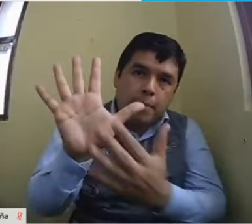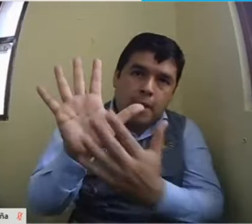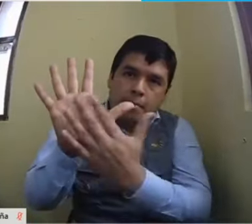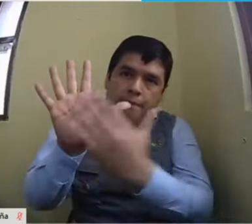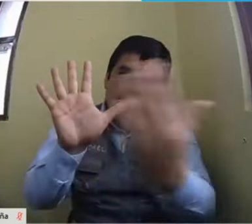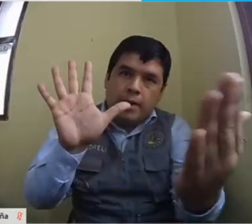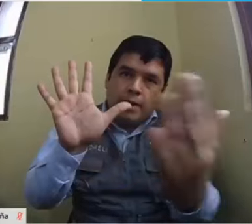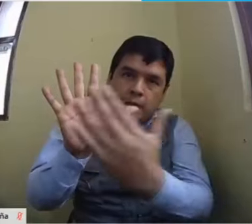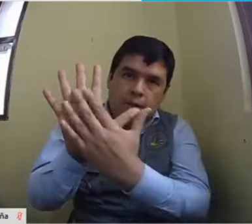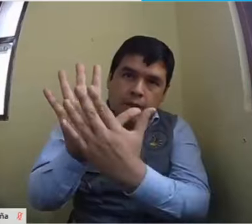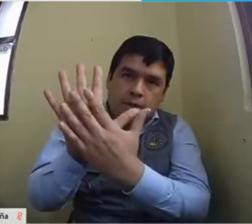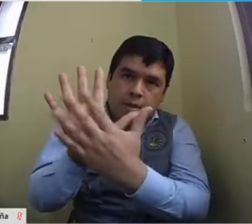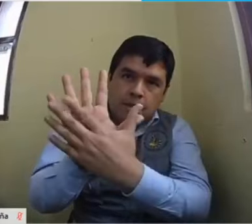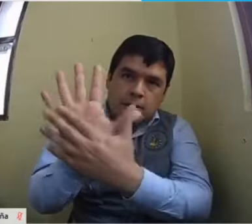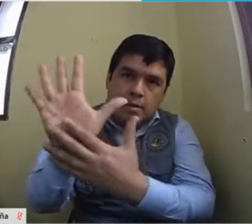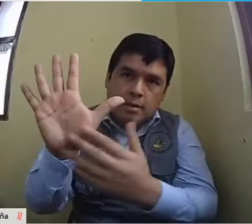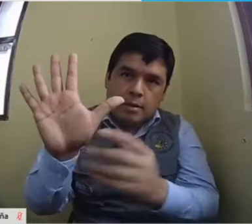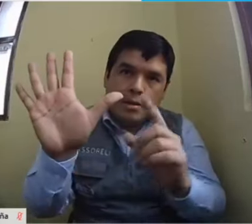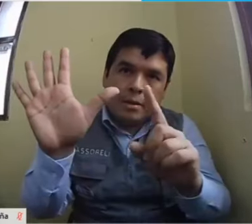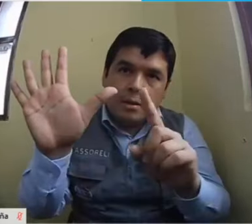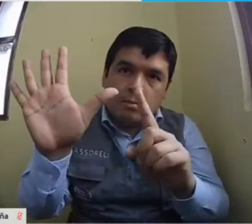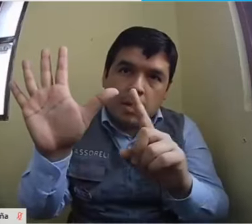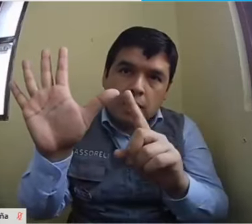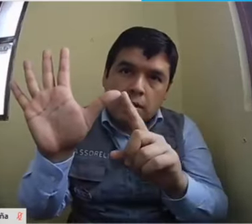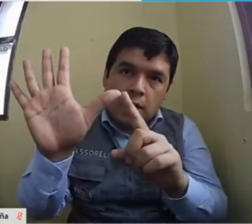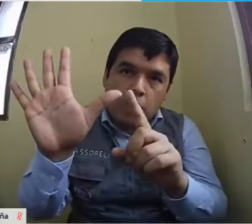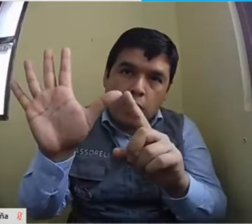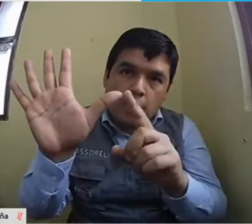fíjese bien los dedos que van a bajar.